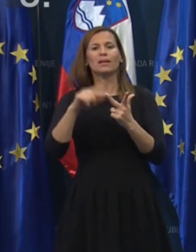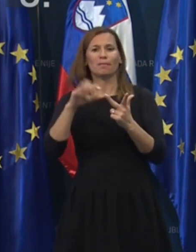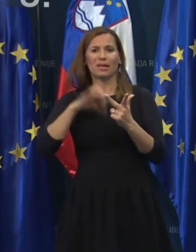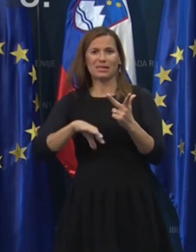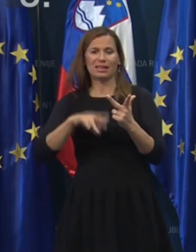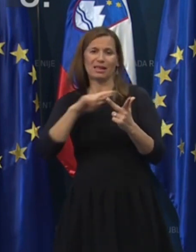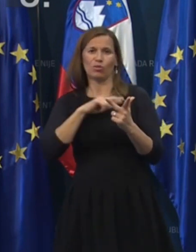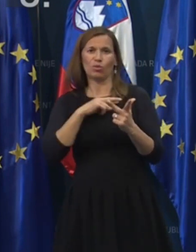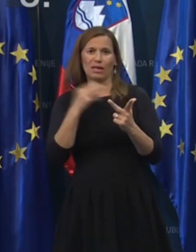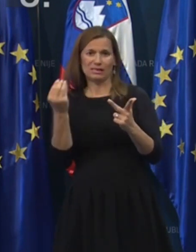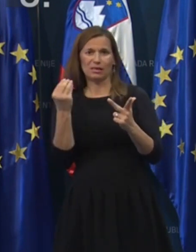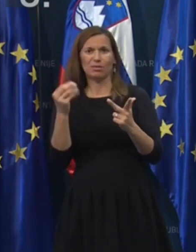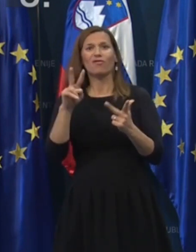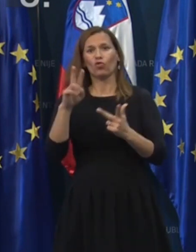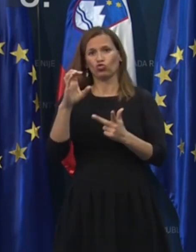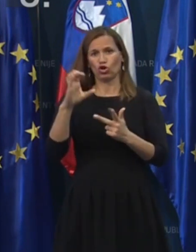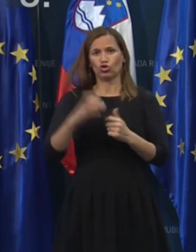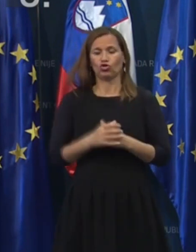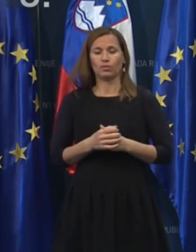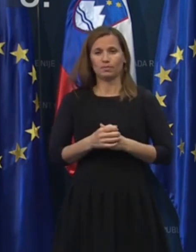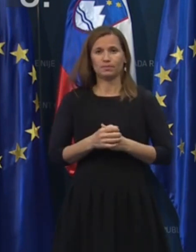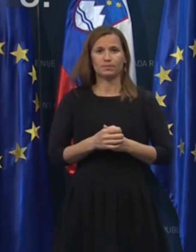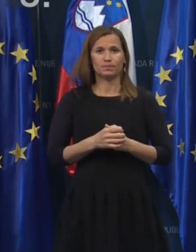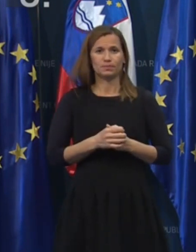Srbije Aleksandar Vučić.